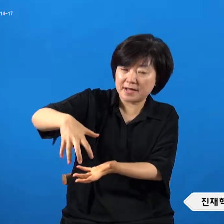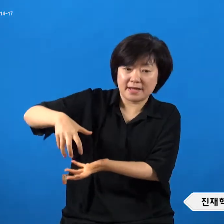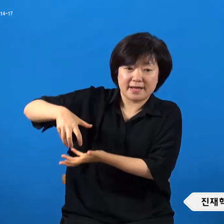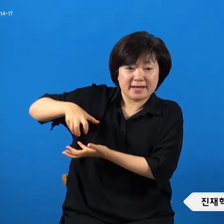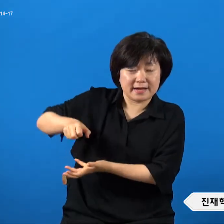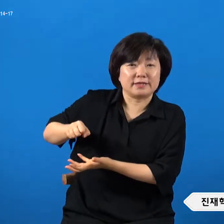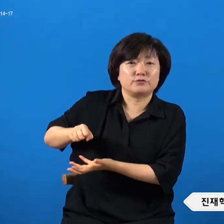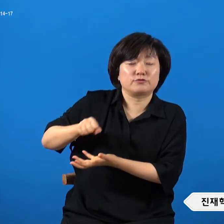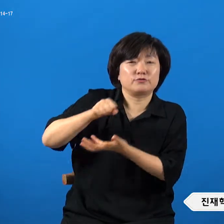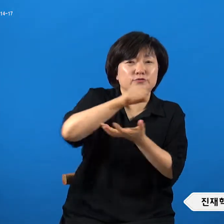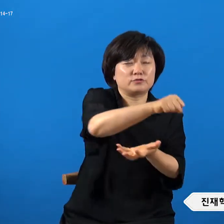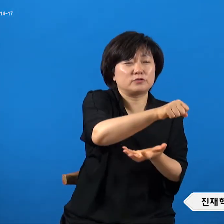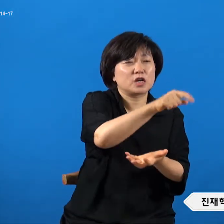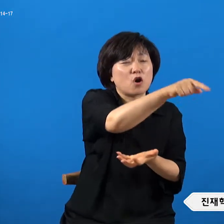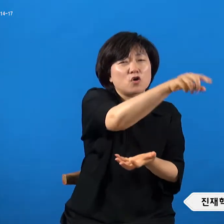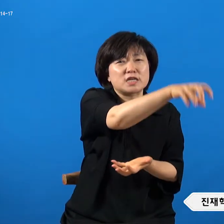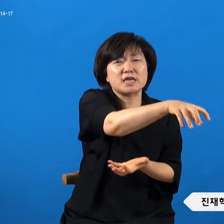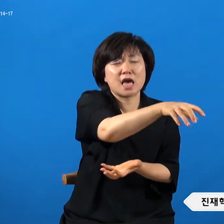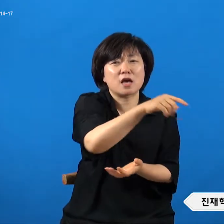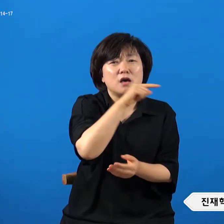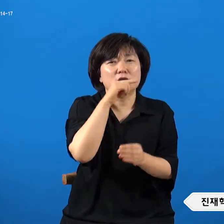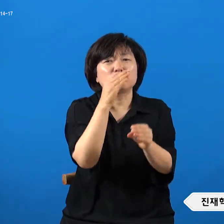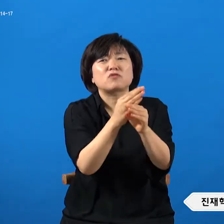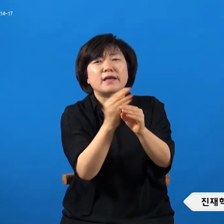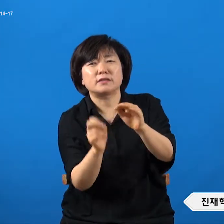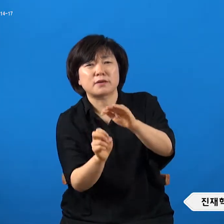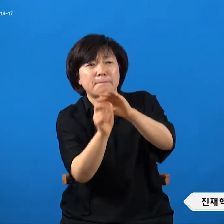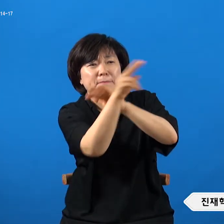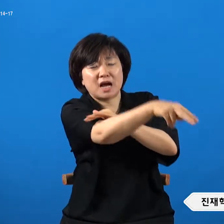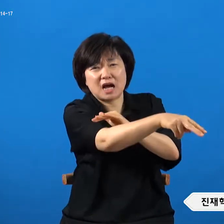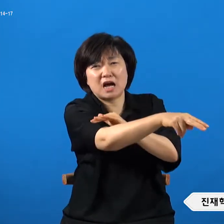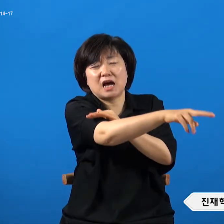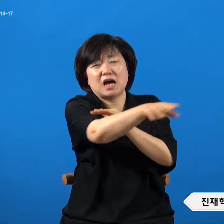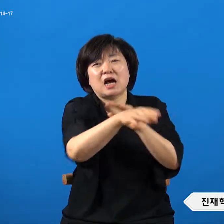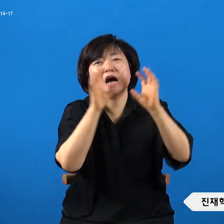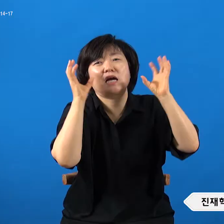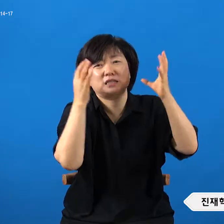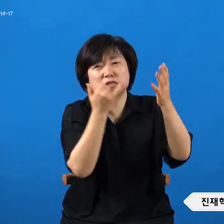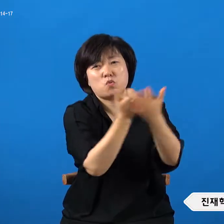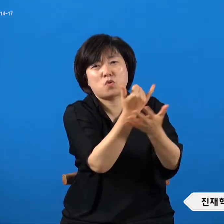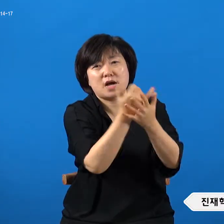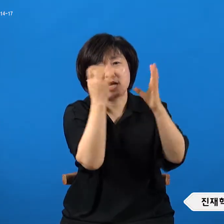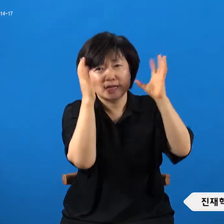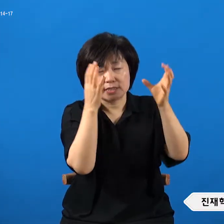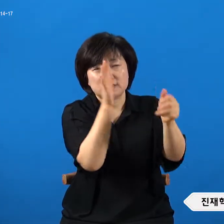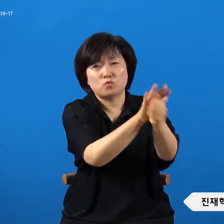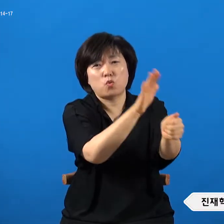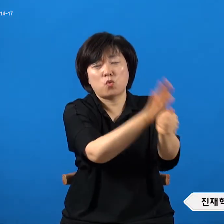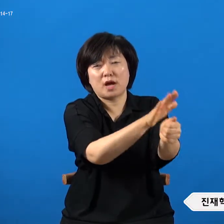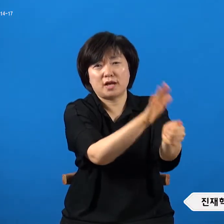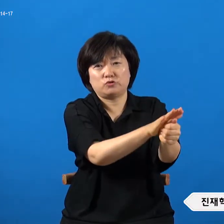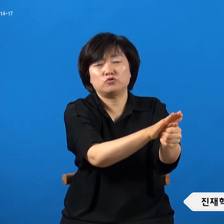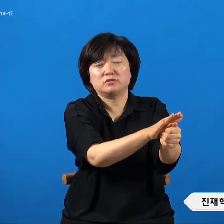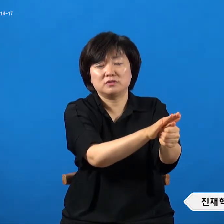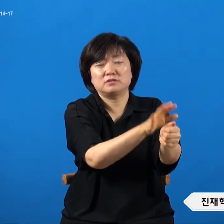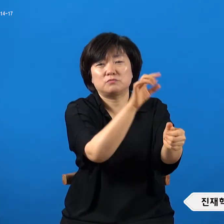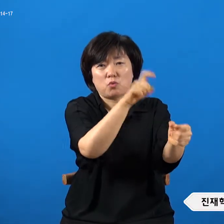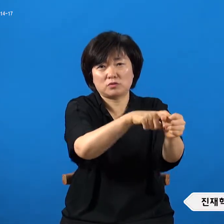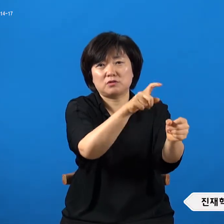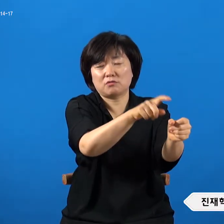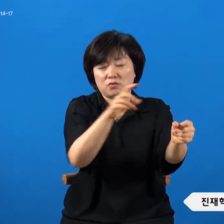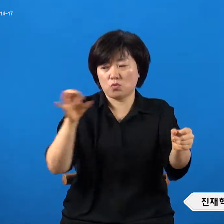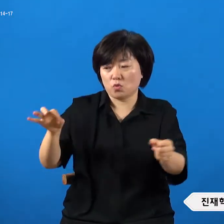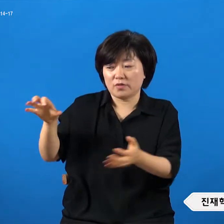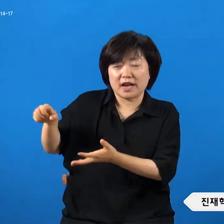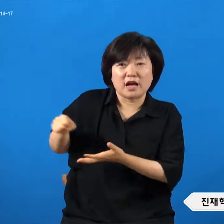중국에 있는 영길의 탈북 고아들을 향한 사역지를 탐방하기 위해 방문하였습니다.